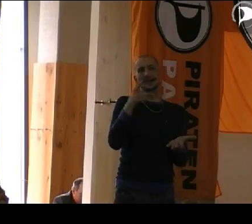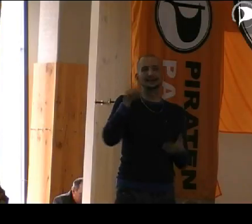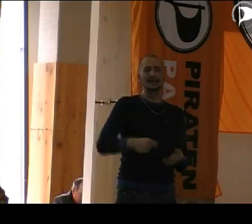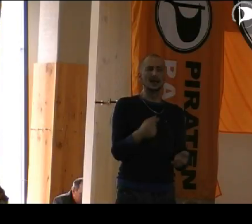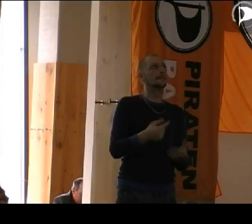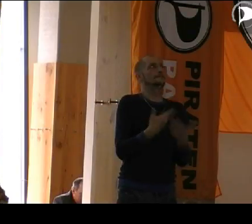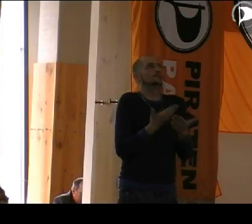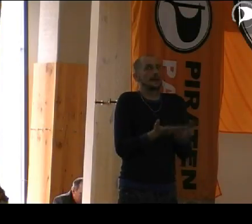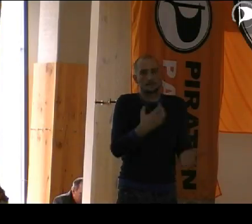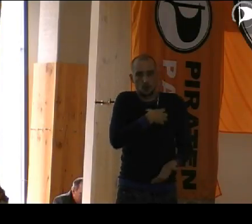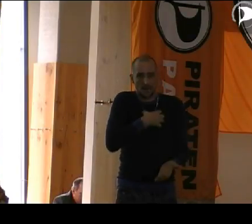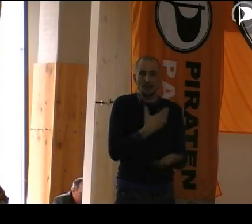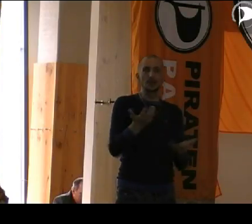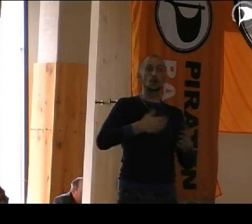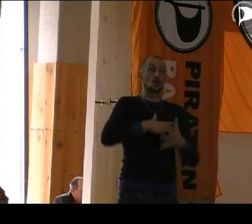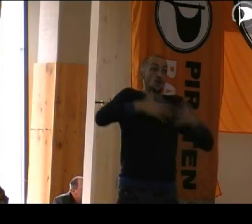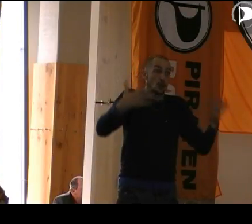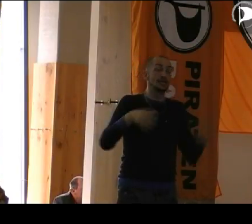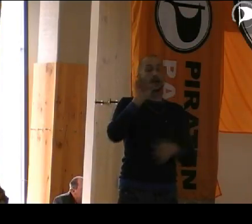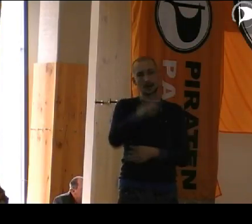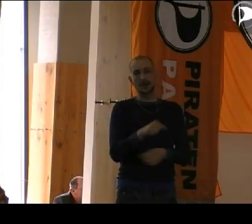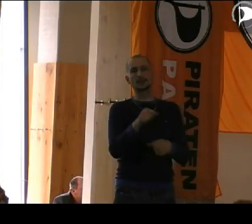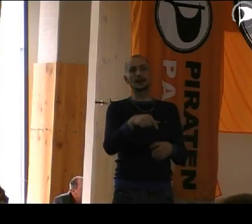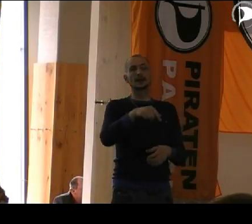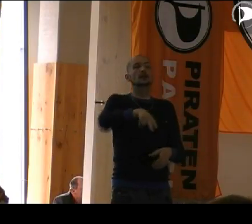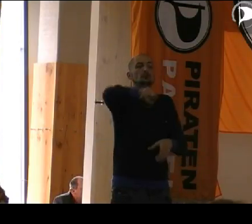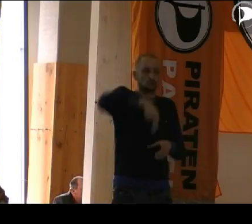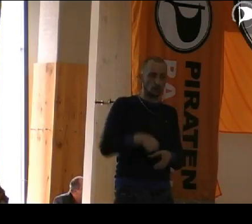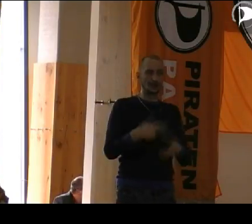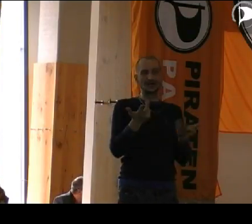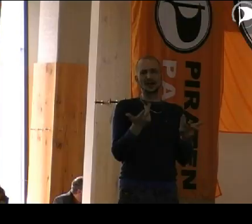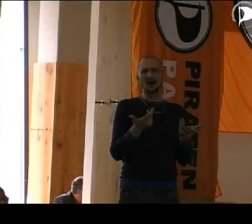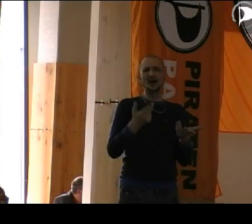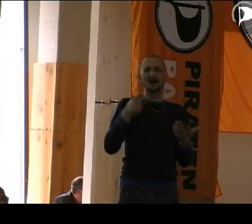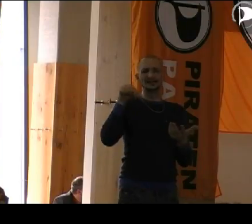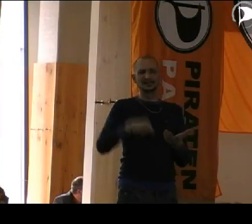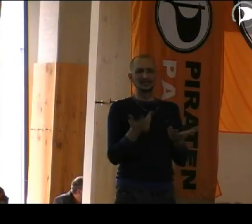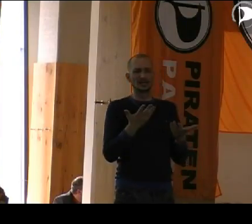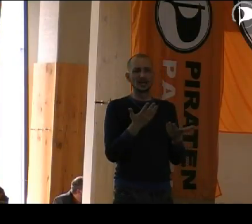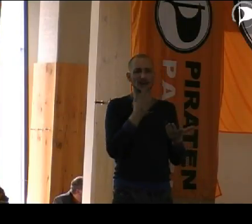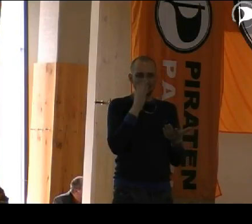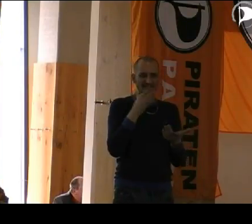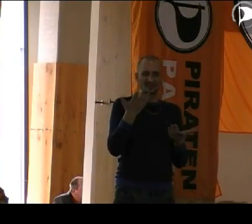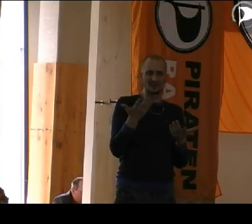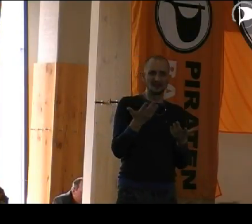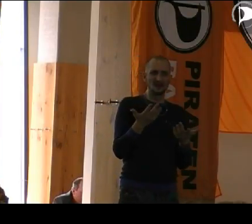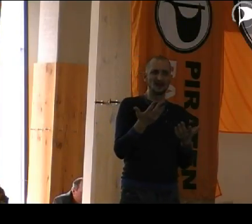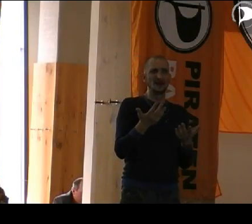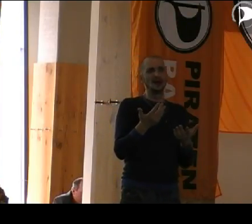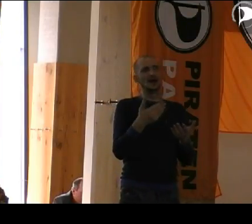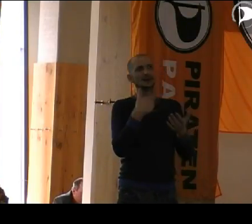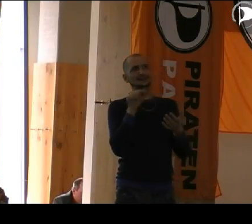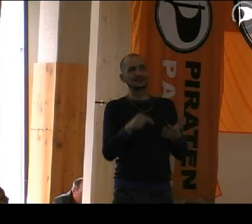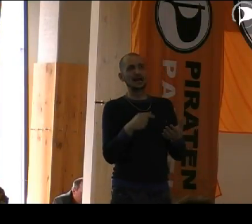probleme verursacht kann man da immer noch dann da wieder zurückrudern ich glaube wenn wir sie uns immer aus dem status quo